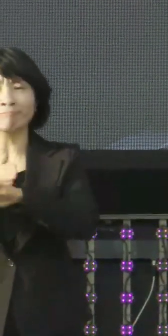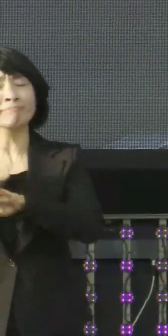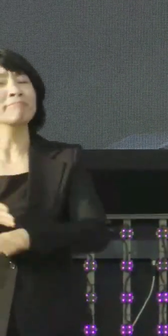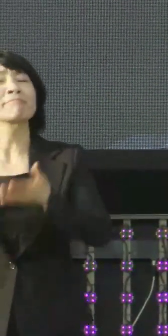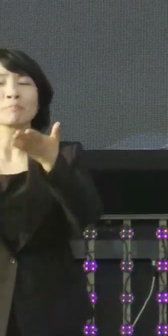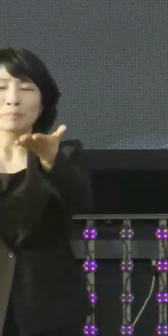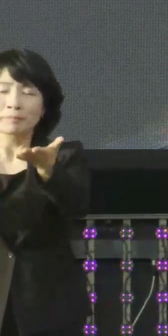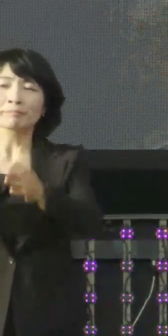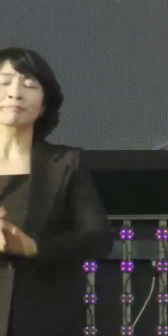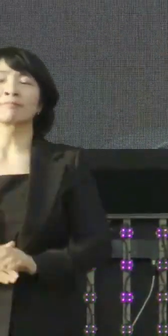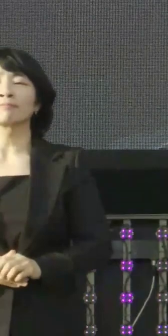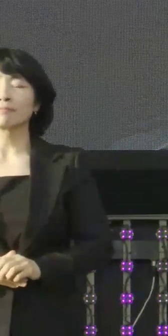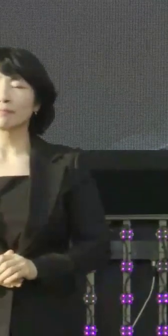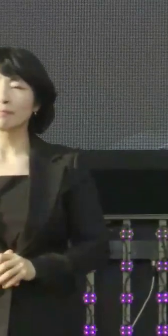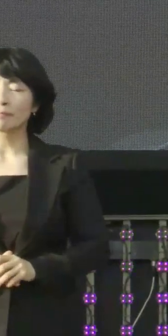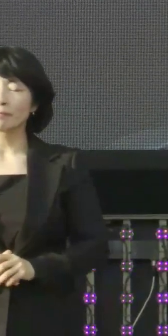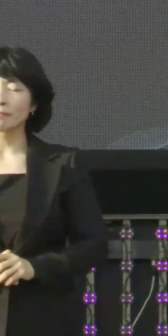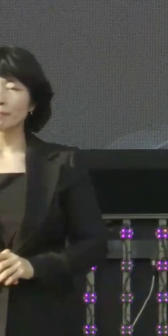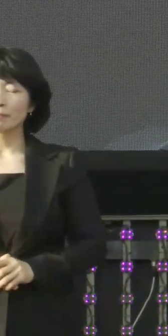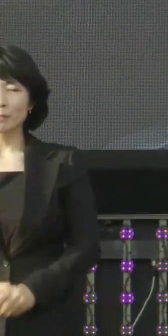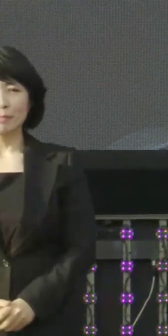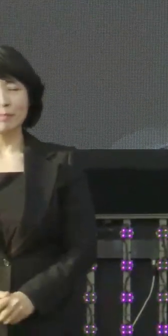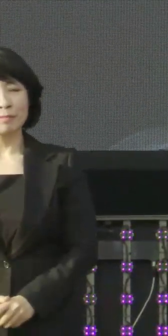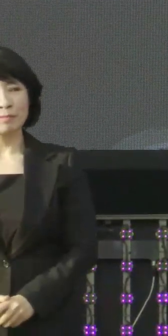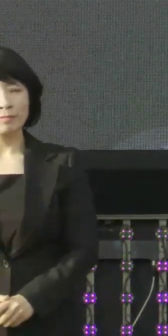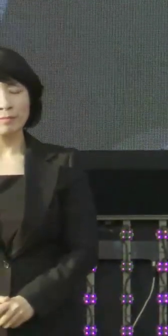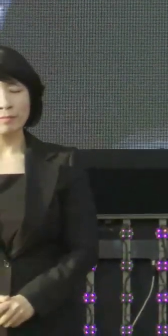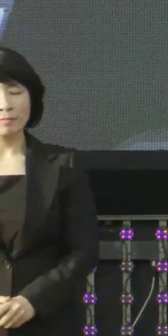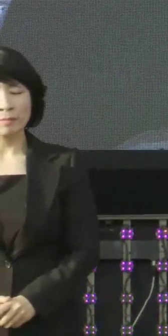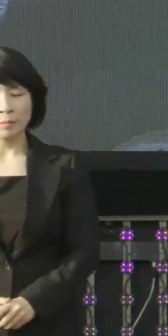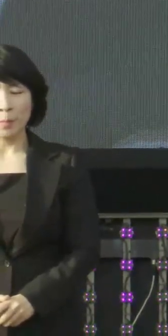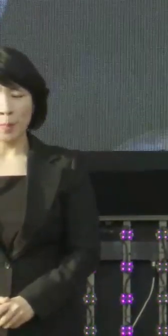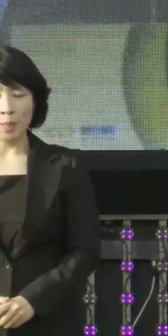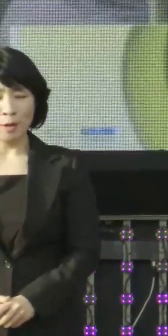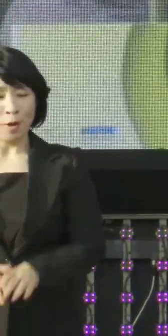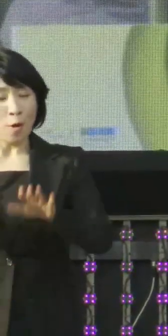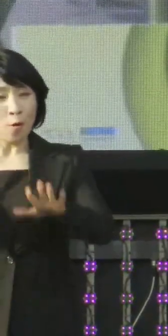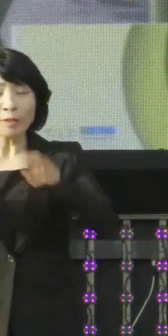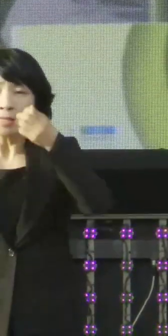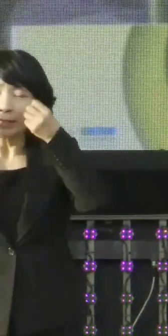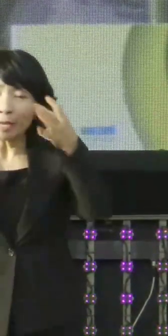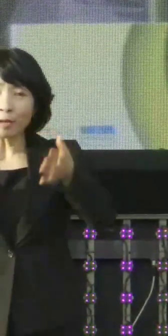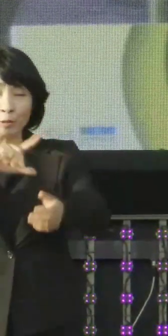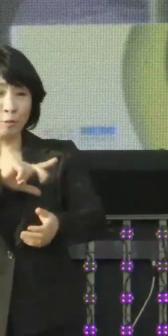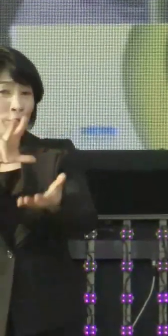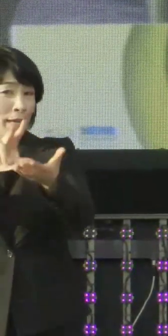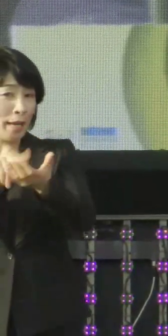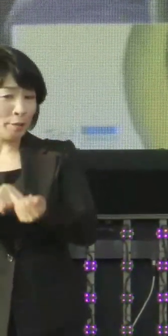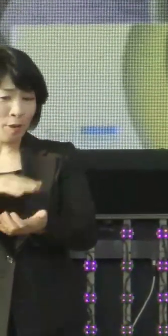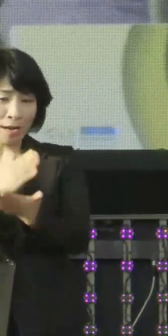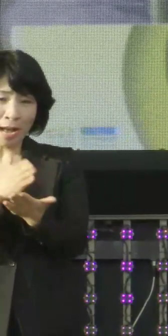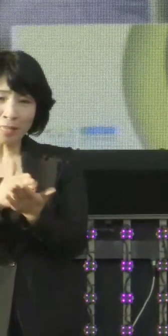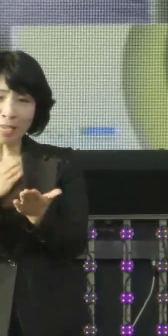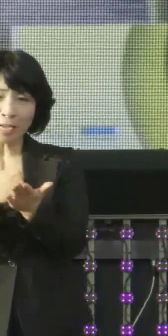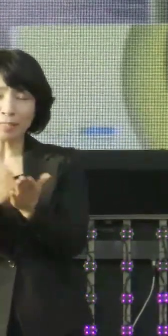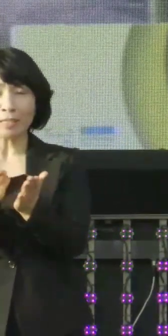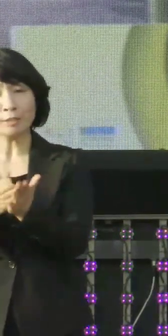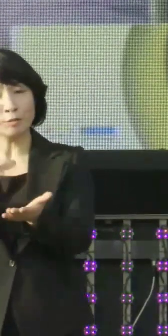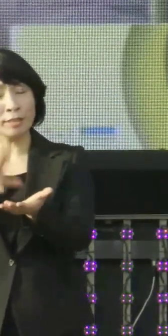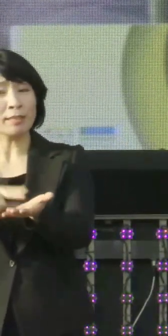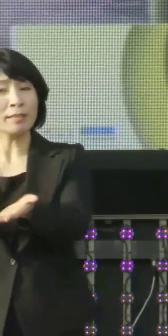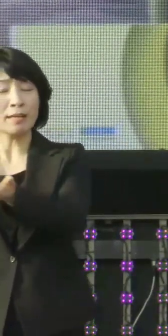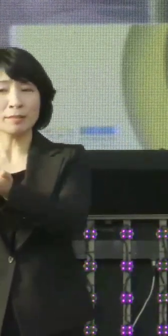마음을 전합니다. 오늘 새로운 주제와 다양한 콘텐츠를